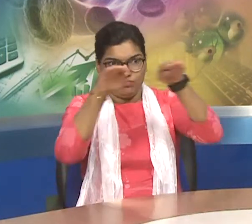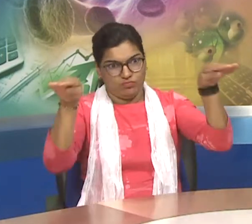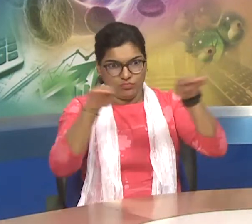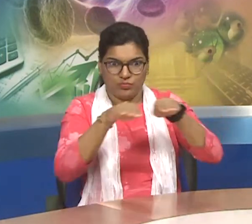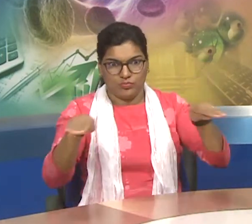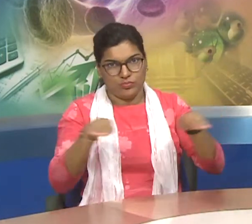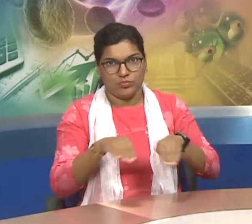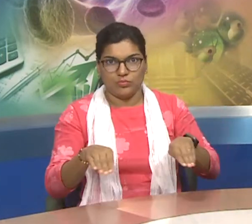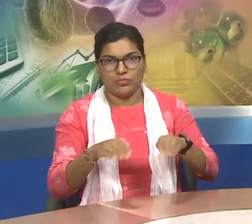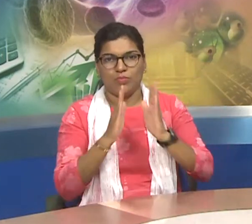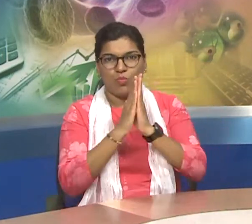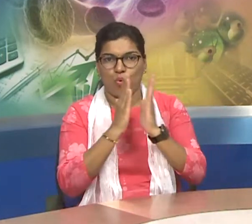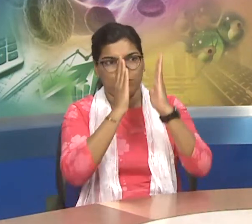blocking,